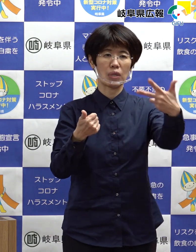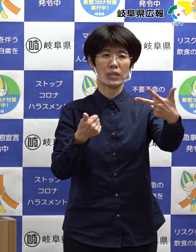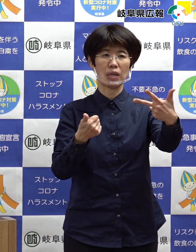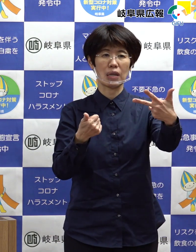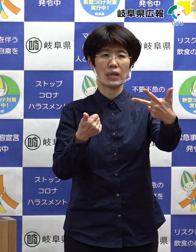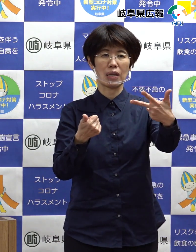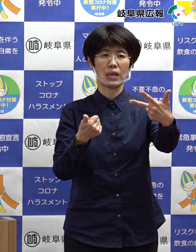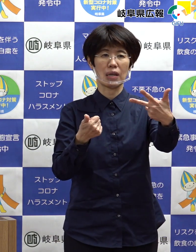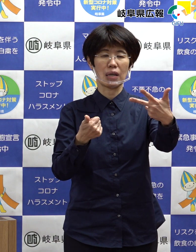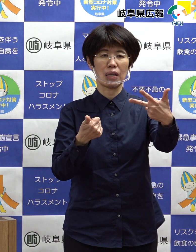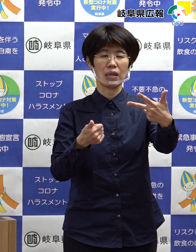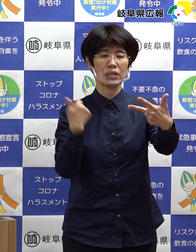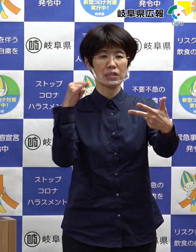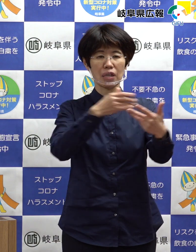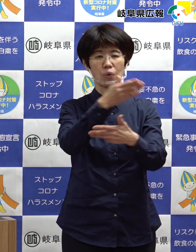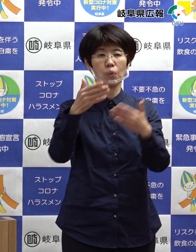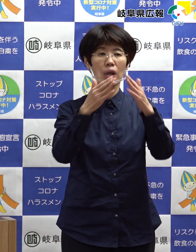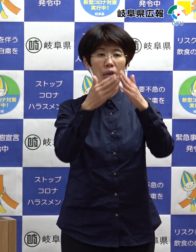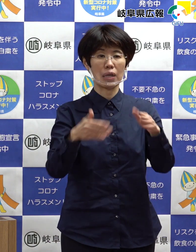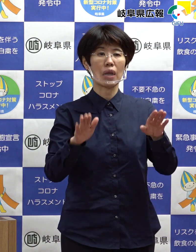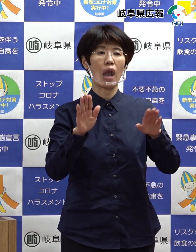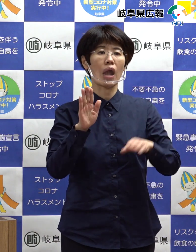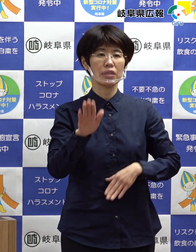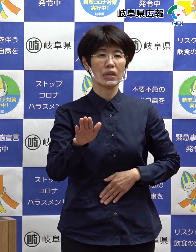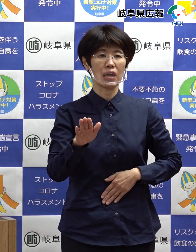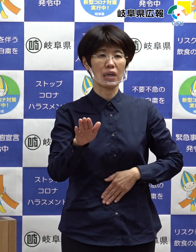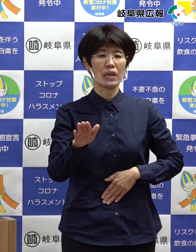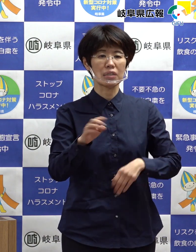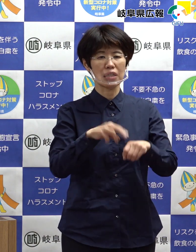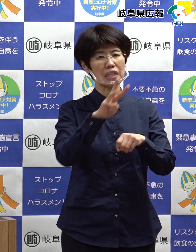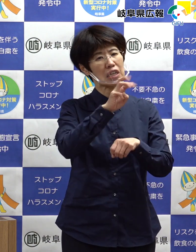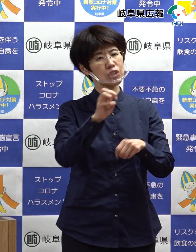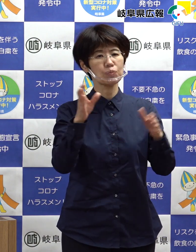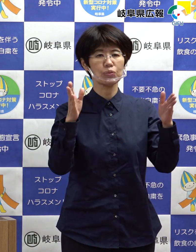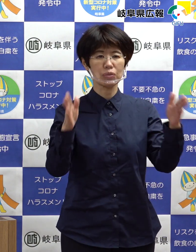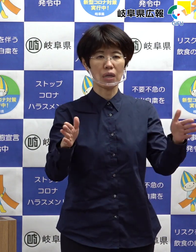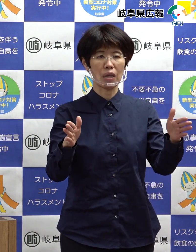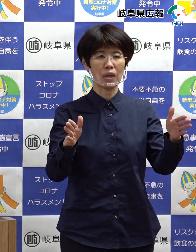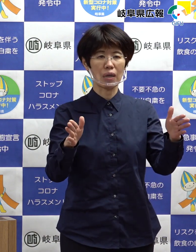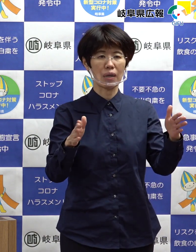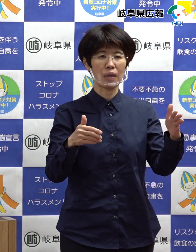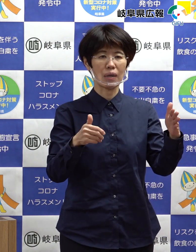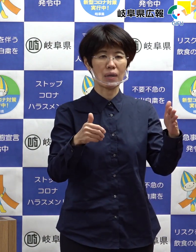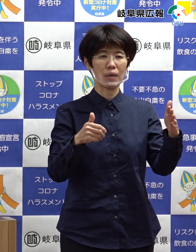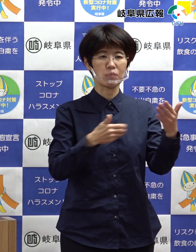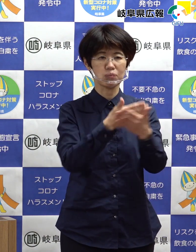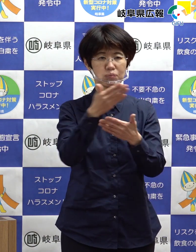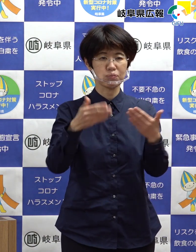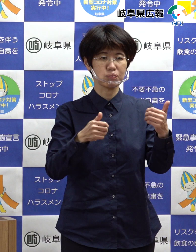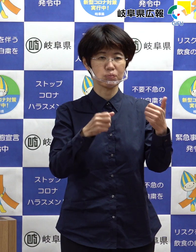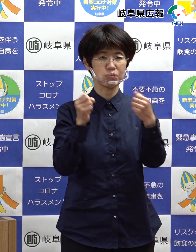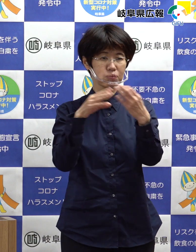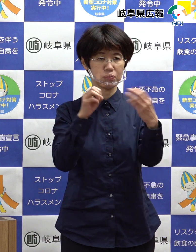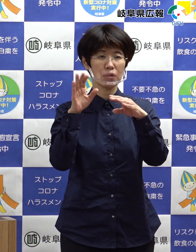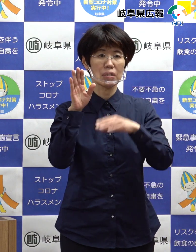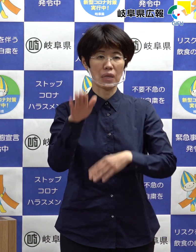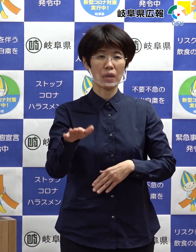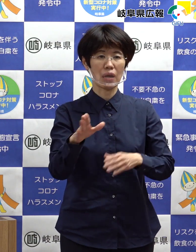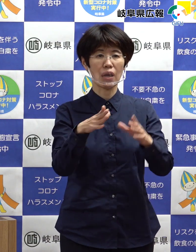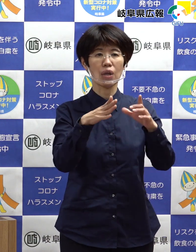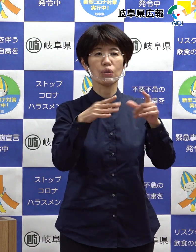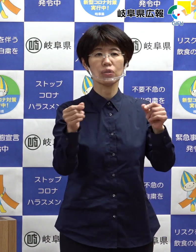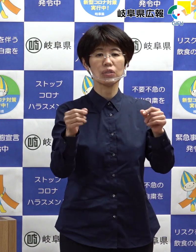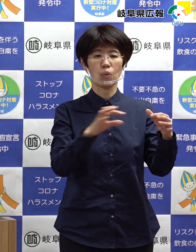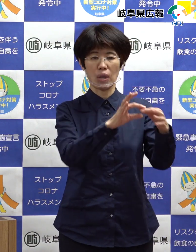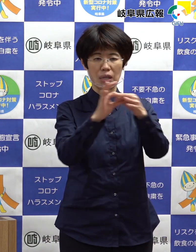との意見交換がございまして、ざっと30分程度ですかね、全体としては、総理の方からは国と自治